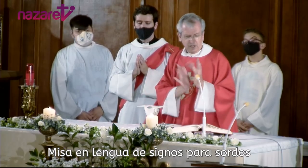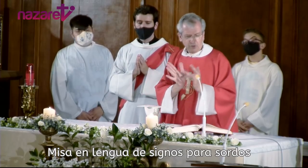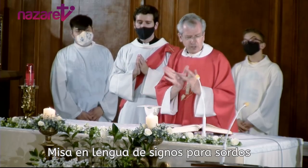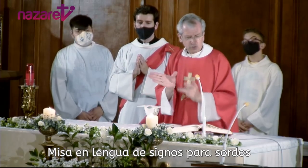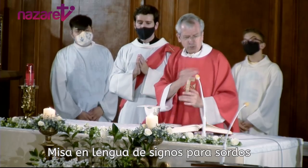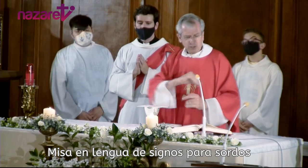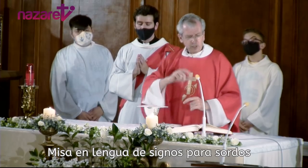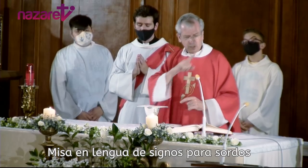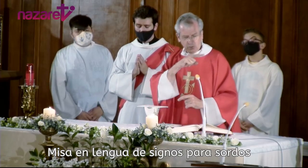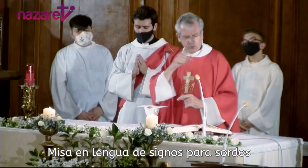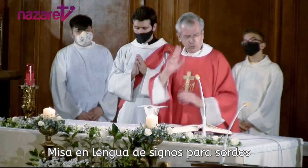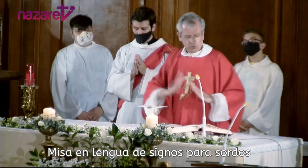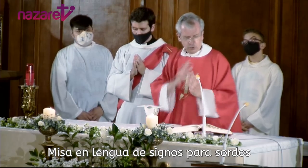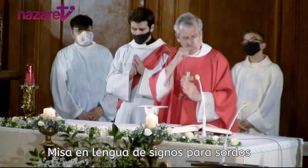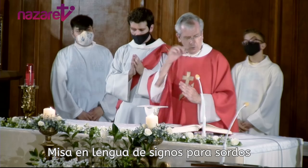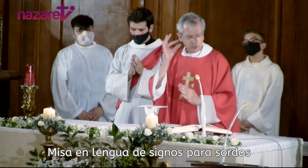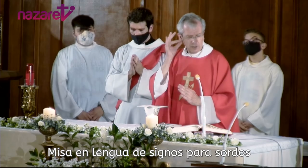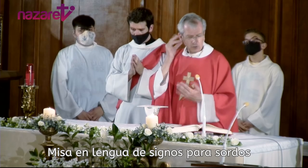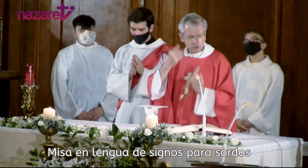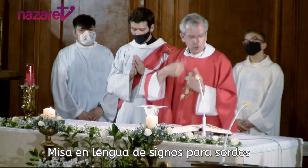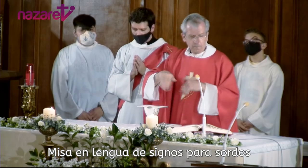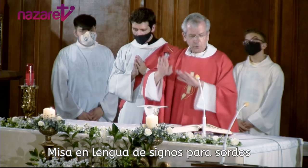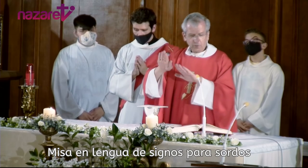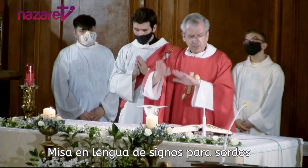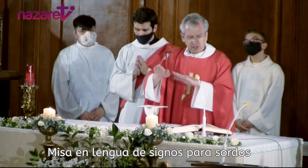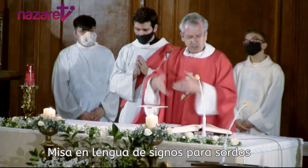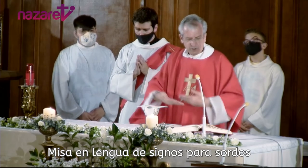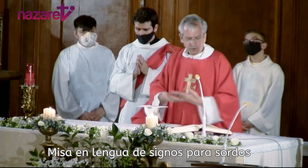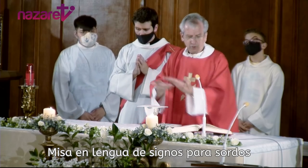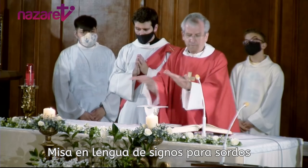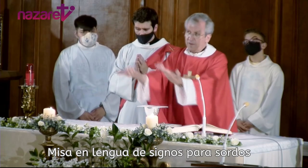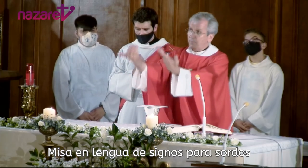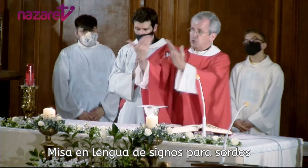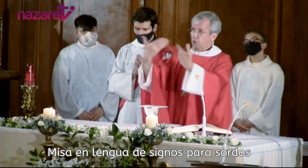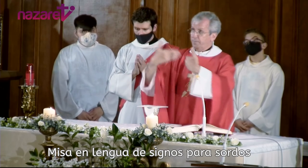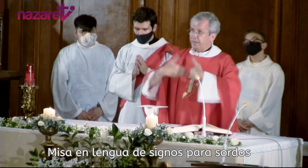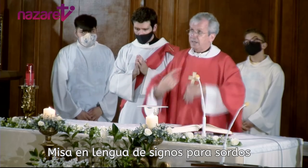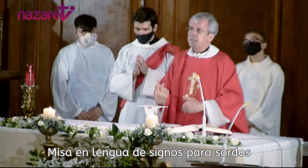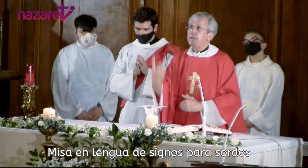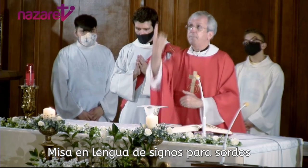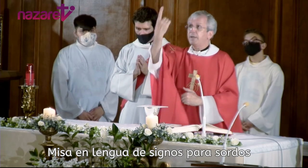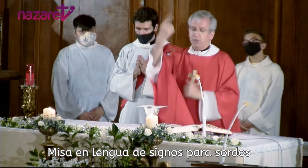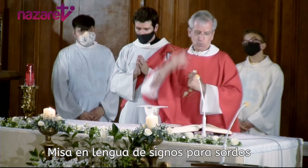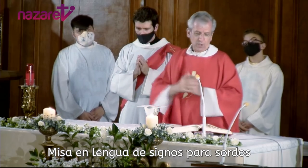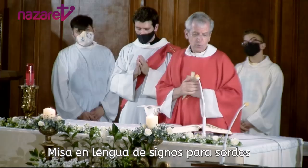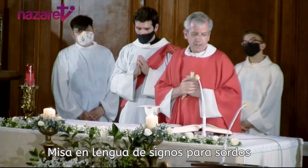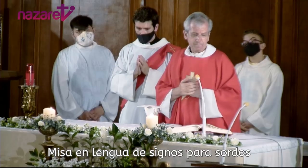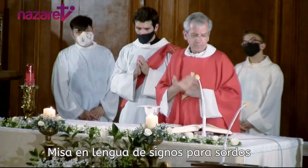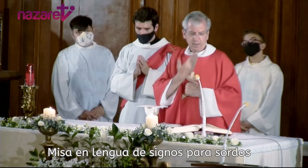Niño Jesús y con todos los santos, por cuya intercesión confiamos obtener siempre tu ayuda.